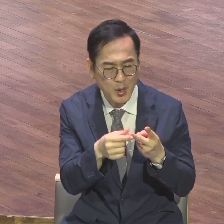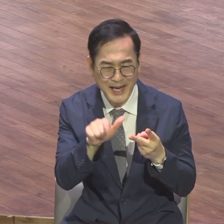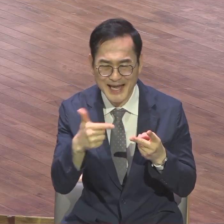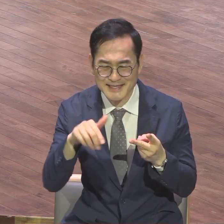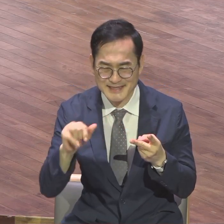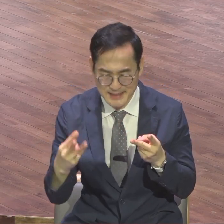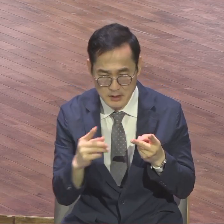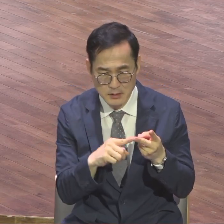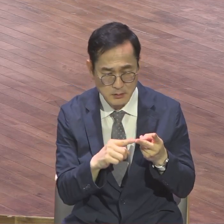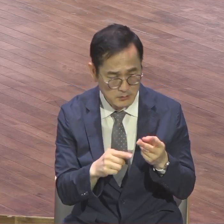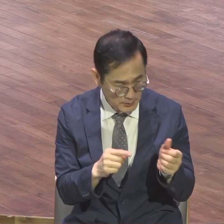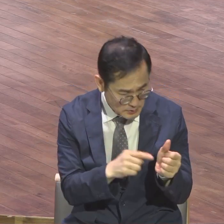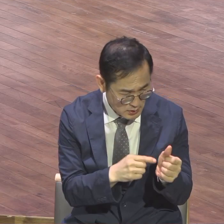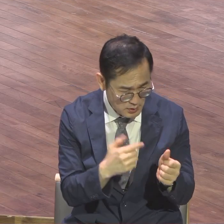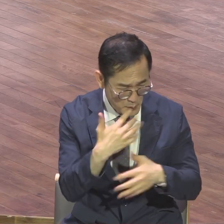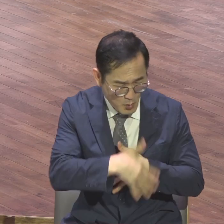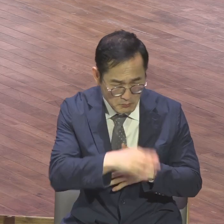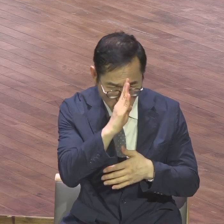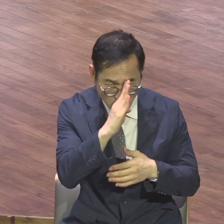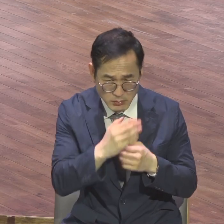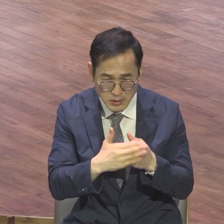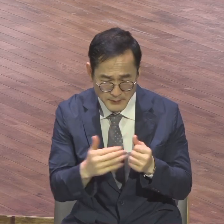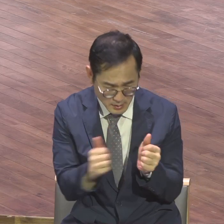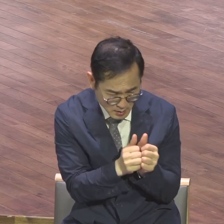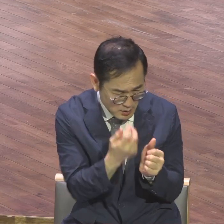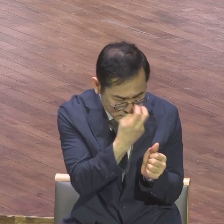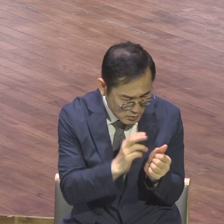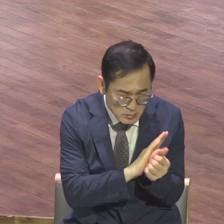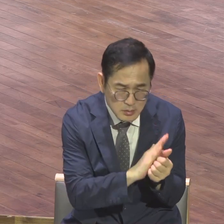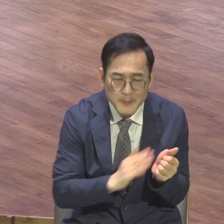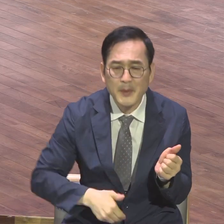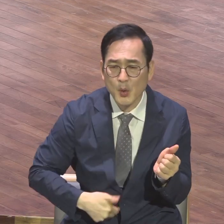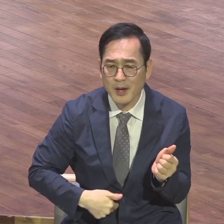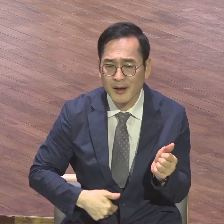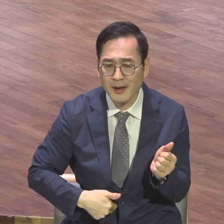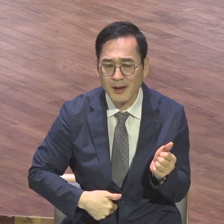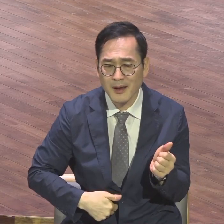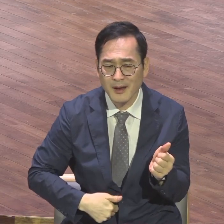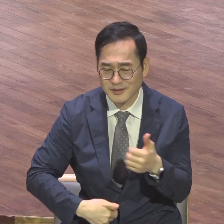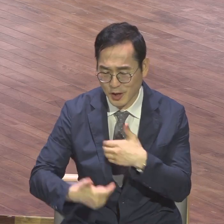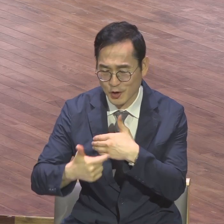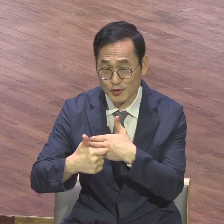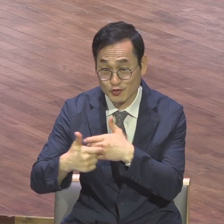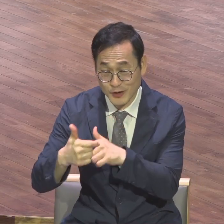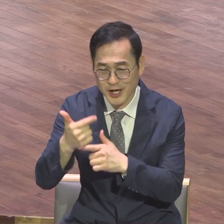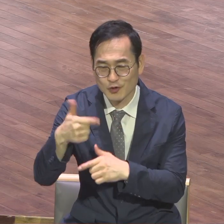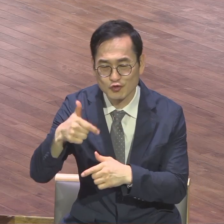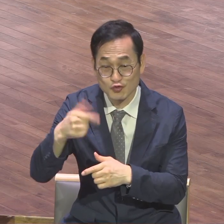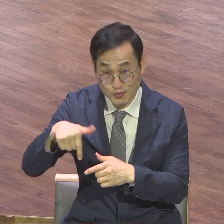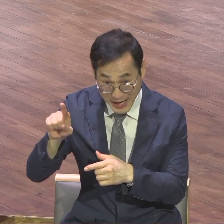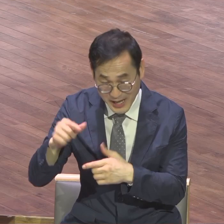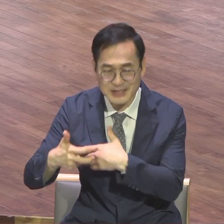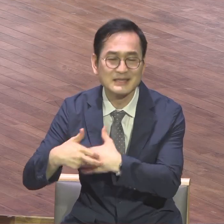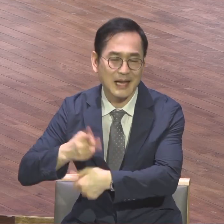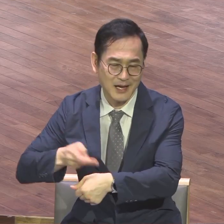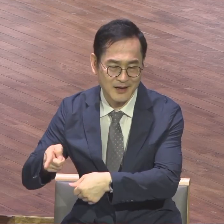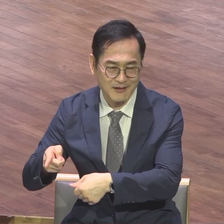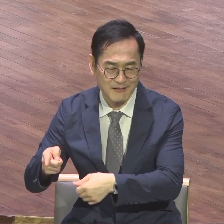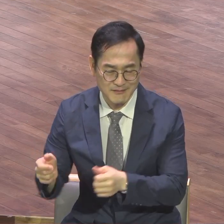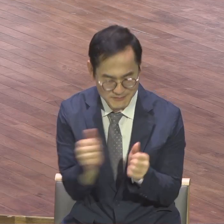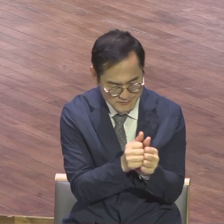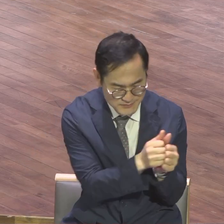바울의 주치의가 필요했어요. 그래서 바울의 주치의로 합류했다라고 그렇게 주석했습니다.